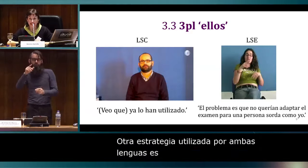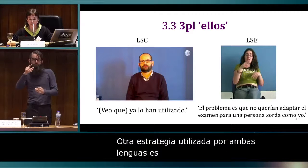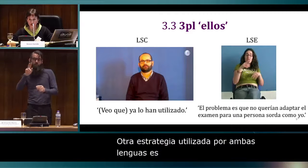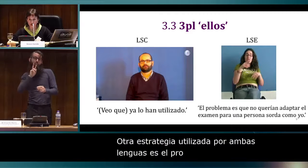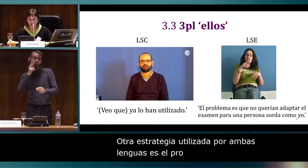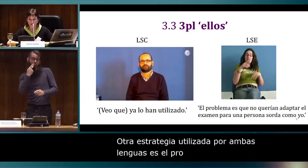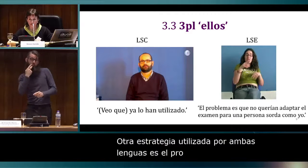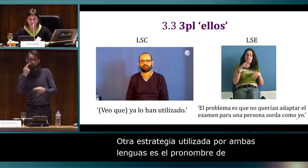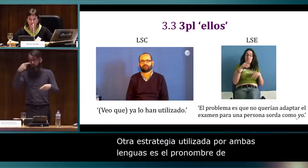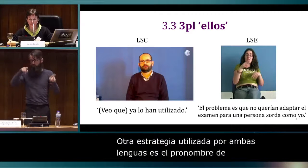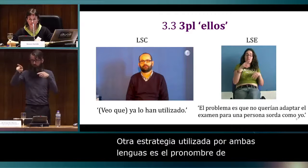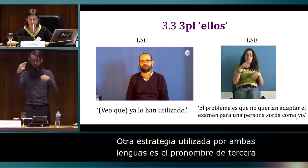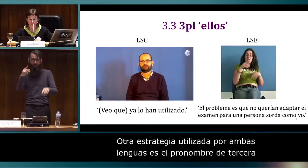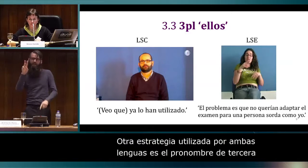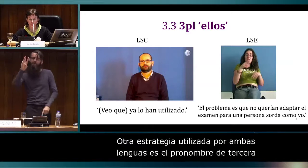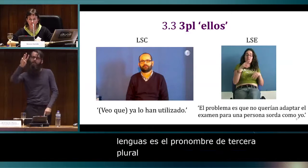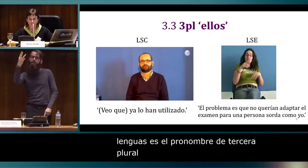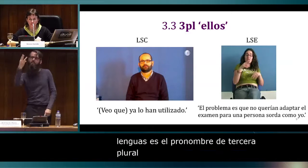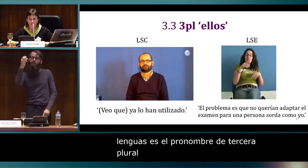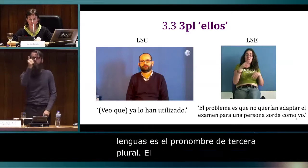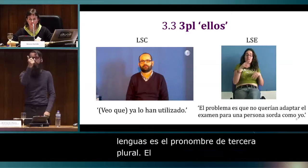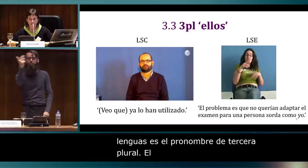como ellos.